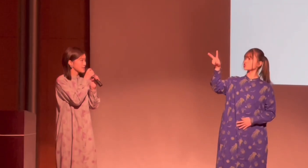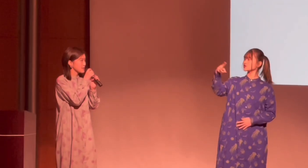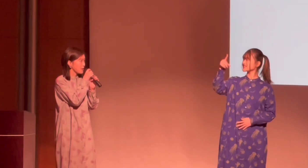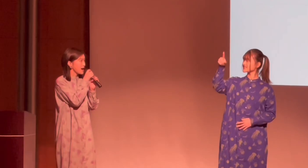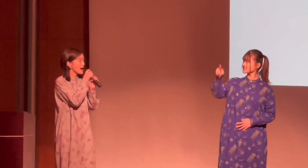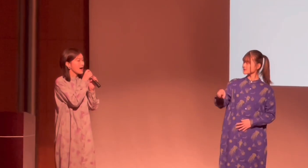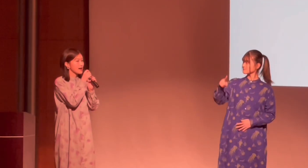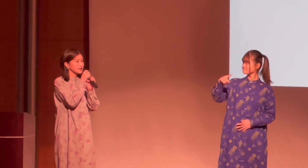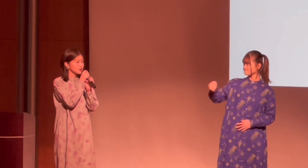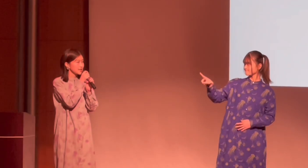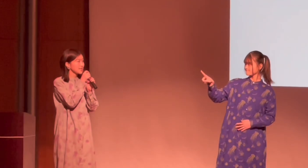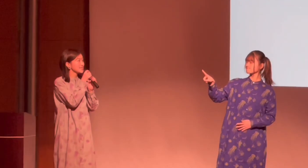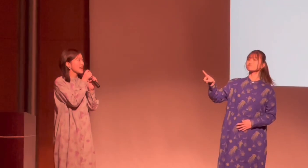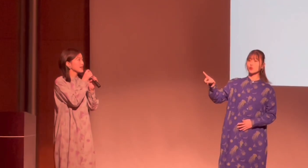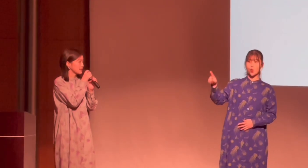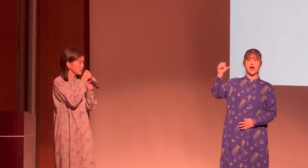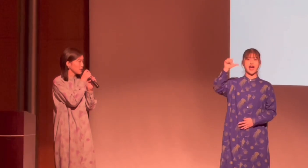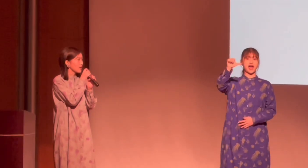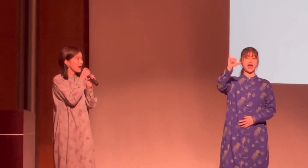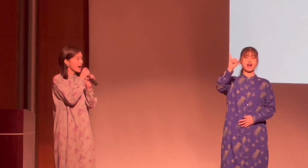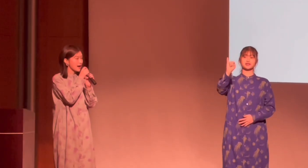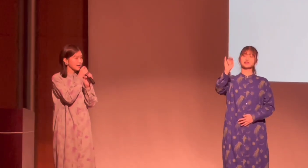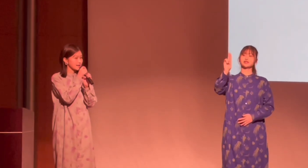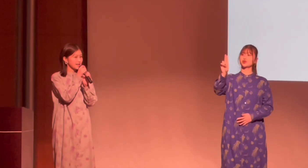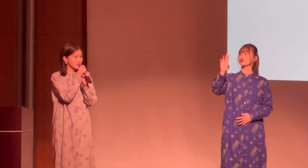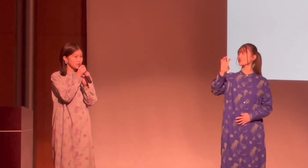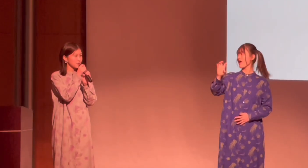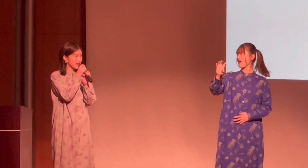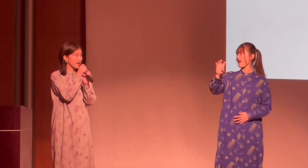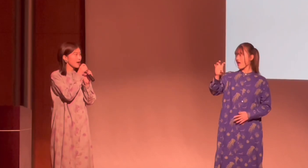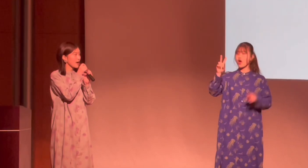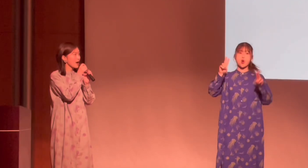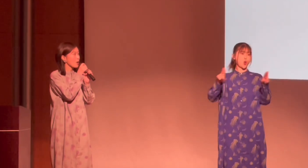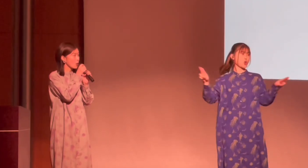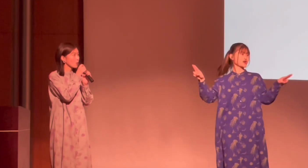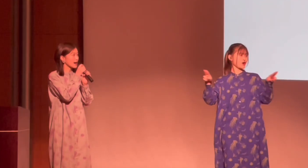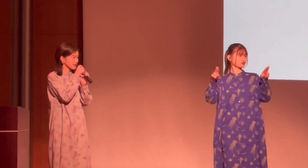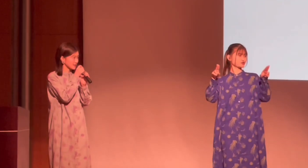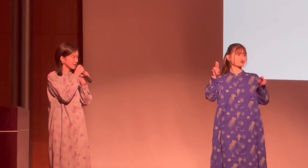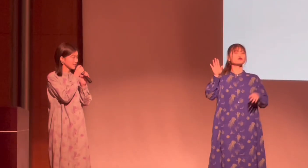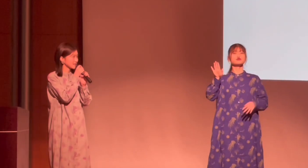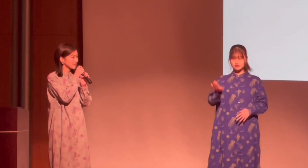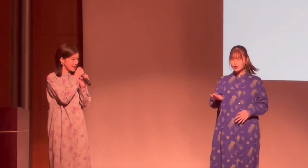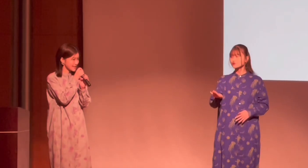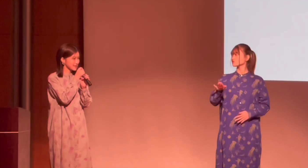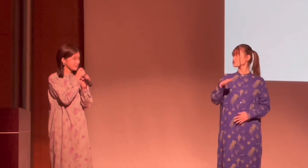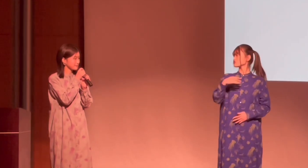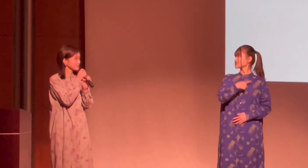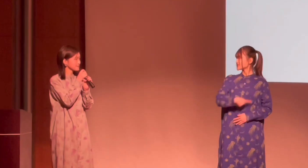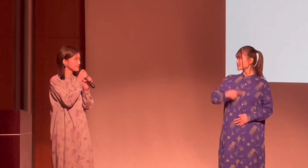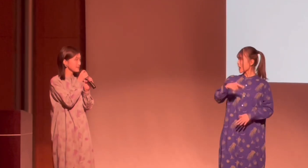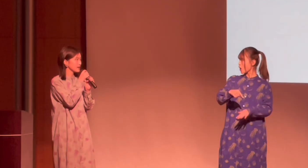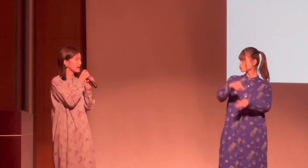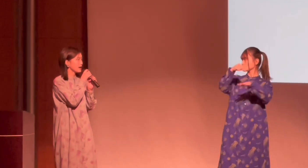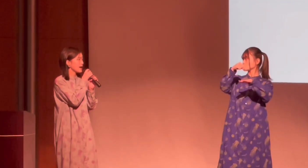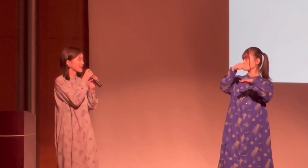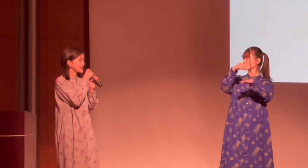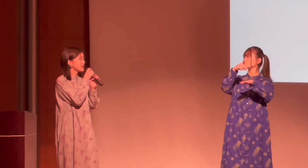めはグリーンさんのあいうえ音楽です。気軽